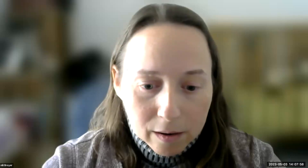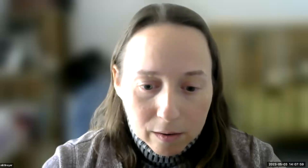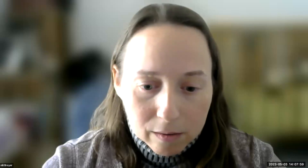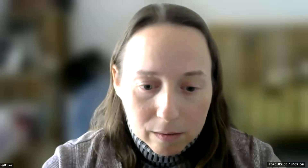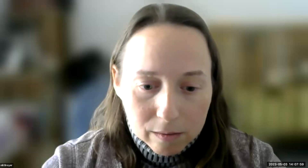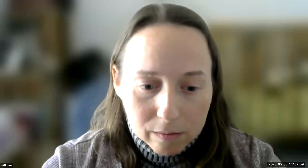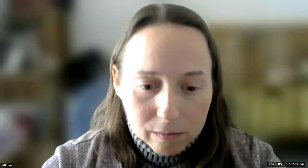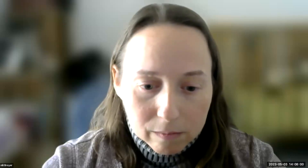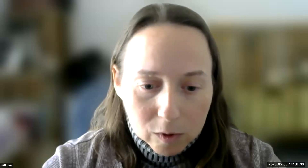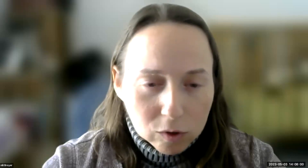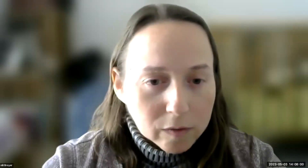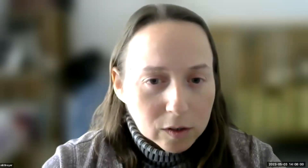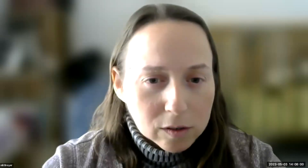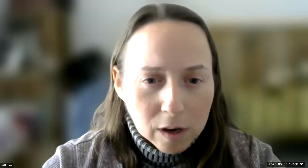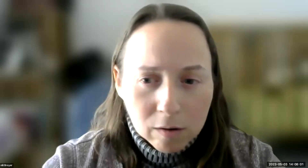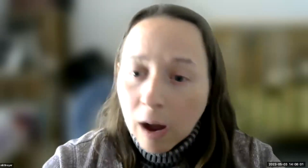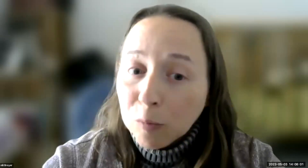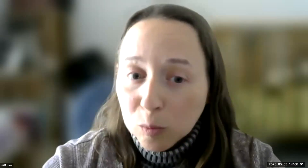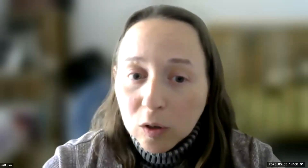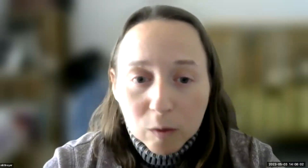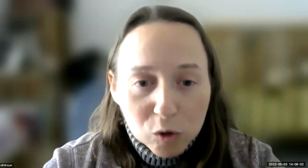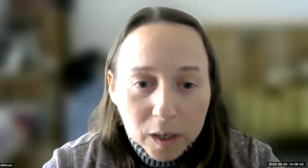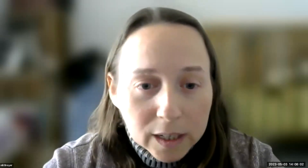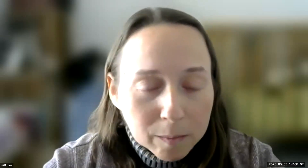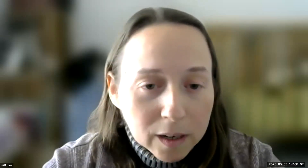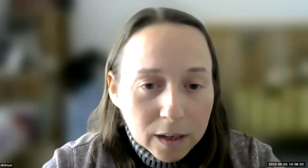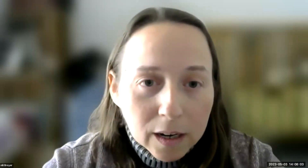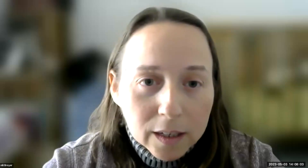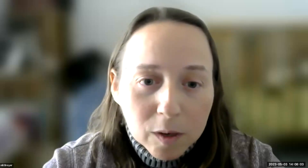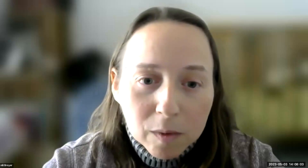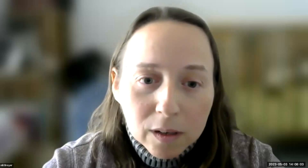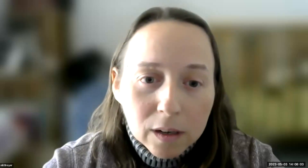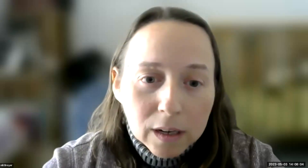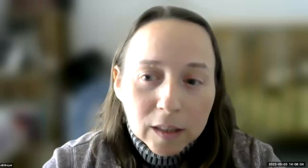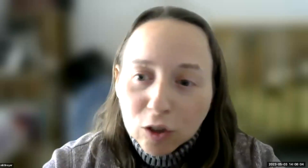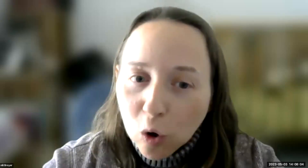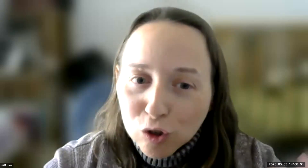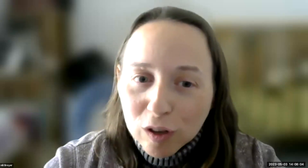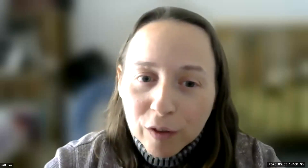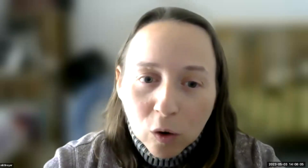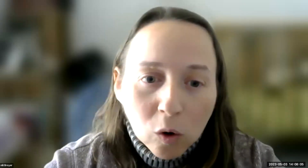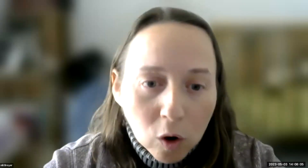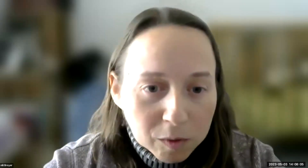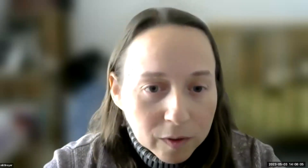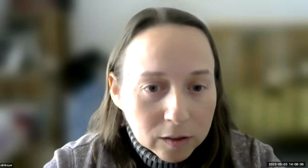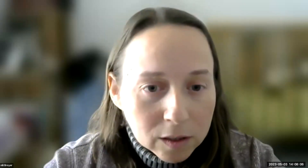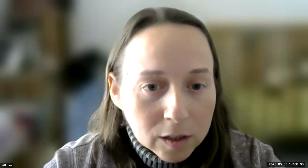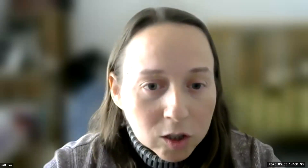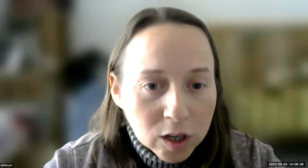אני חושבת שזהו אה מוזמנות ומוזמנים לקיים גם תקשורת שוטפת לאורך כל המפגש דרך הצ